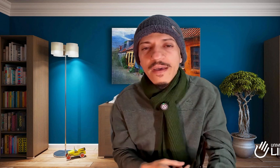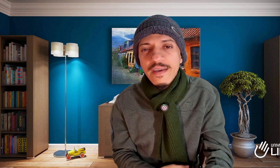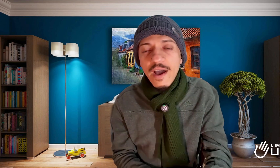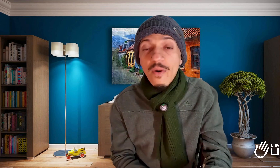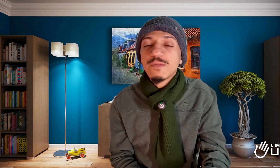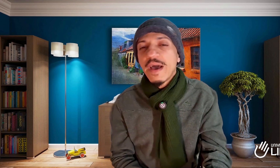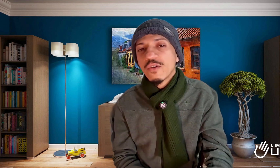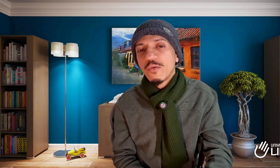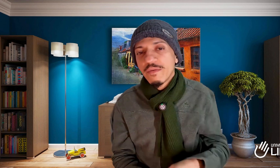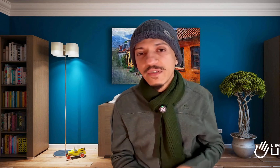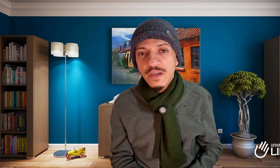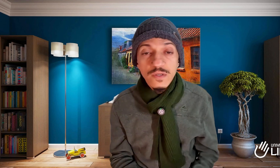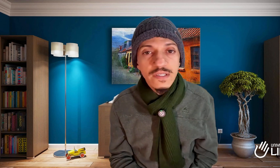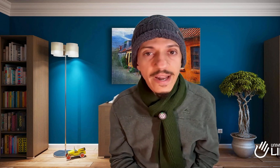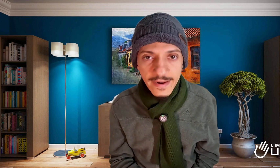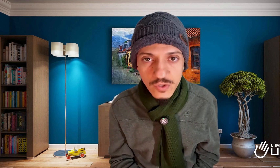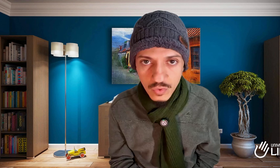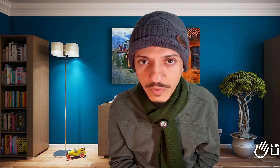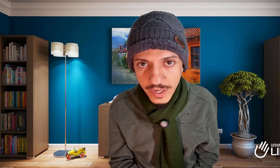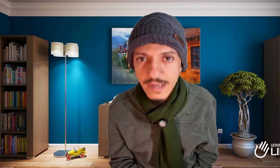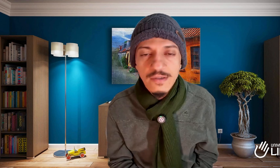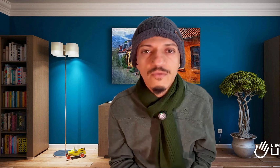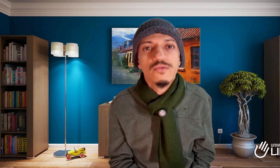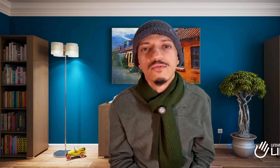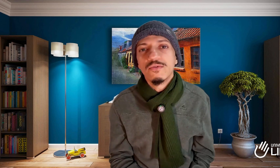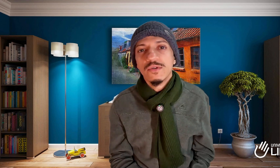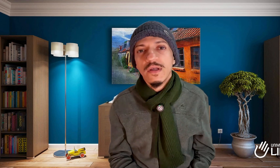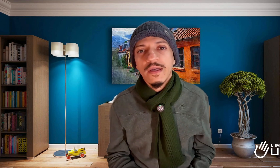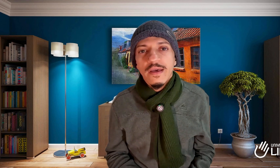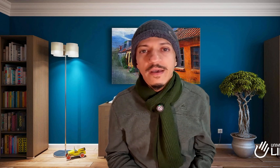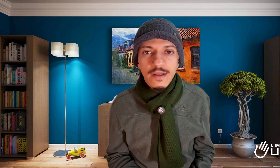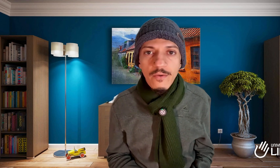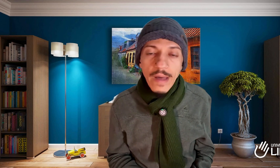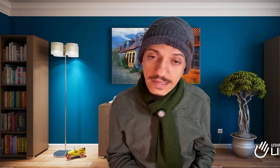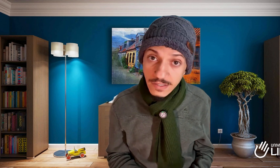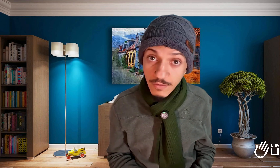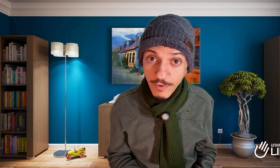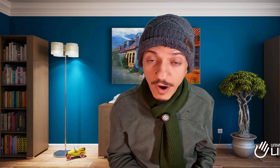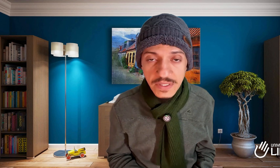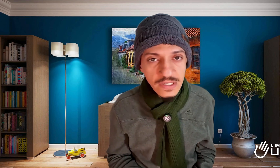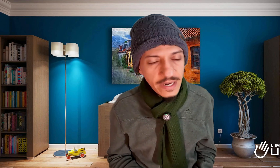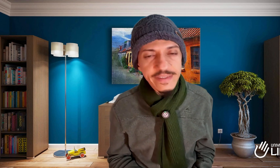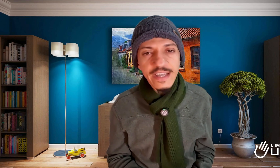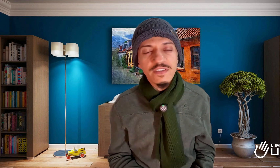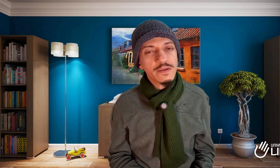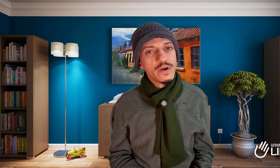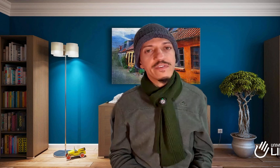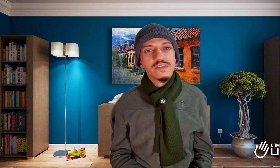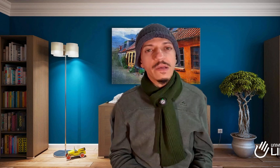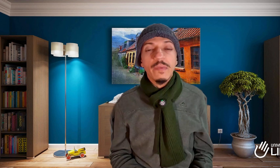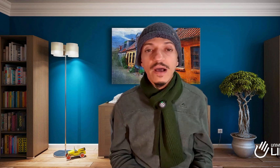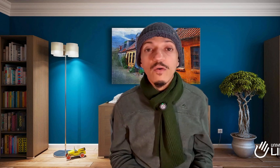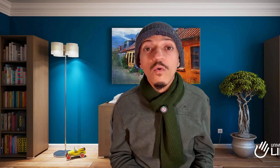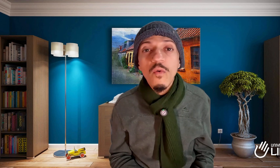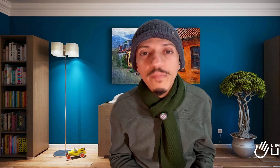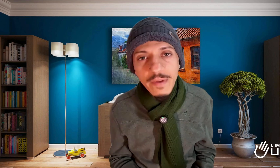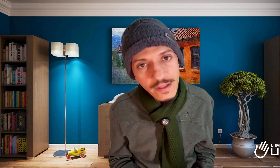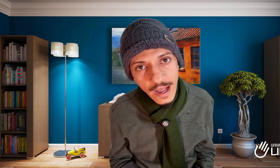um aspecto para você considerar na sua comunicação com surdos. Então, essas são formas e estratégias que você pode fazer para cumprimentar